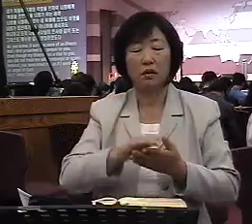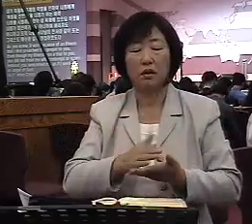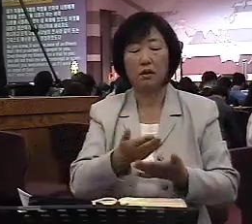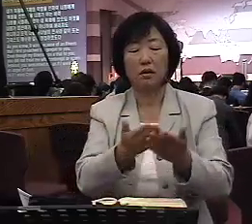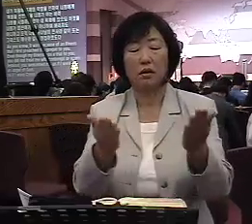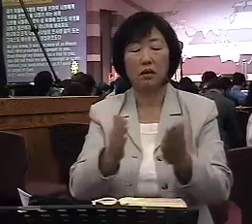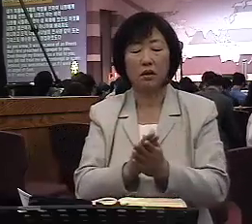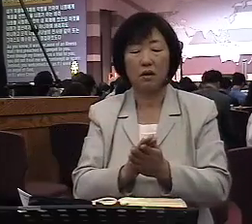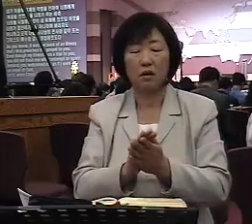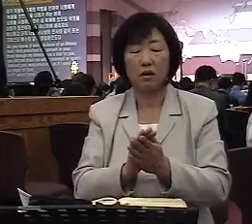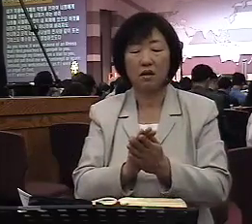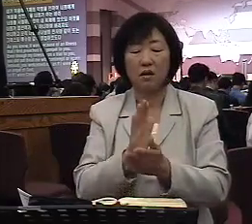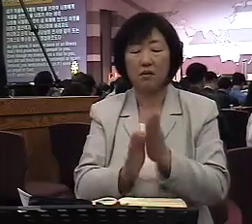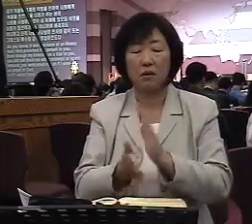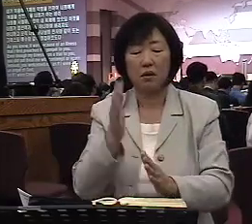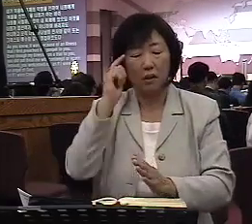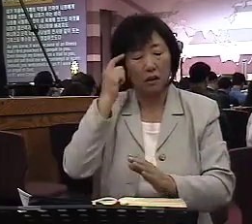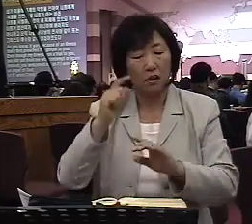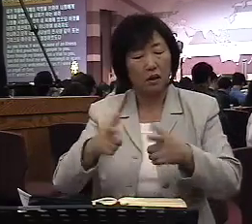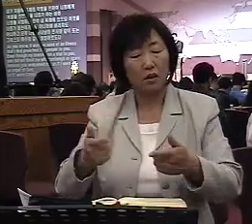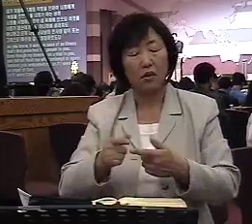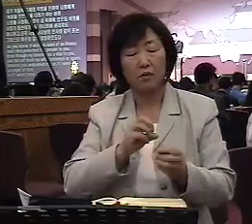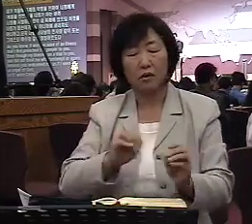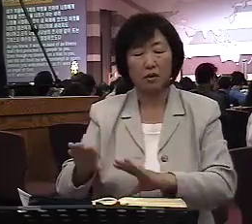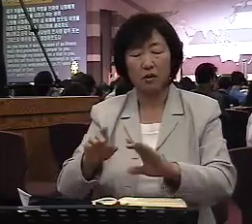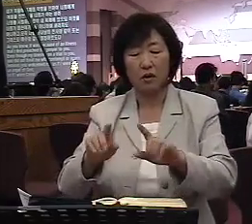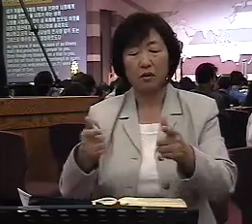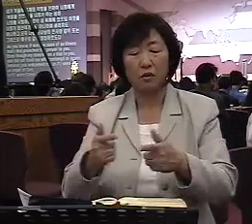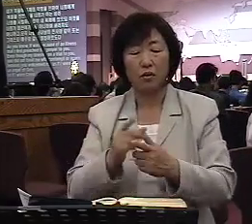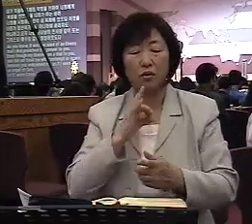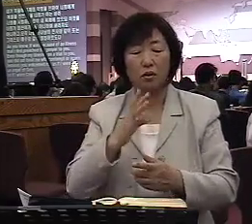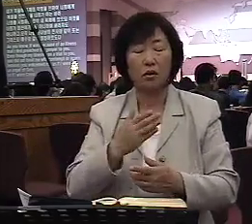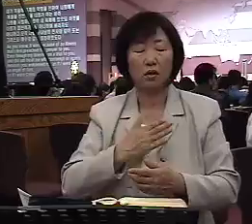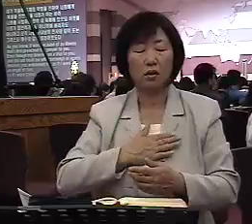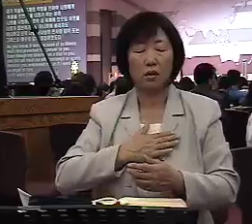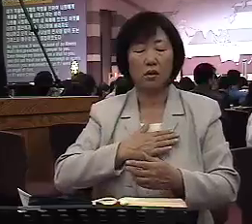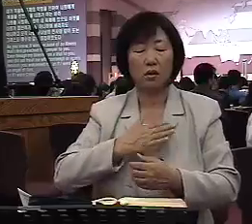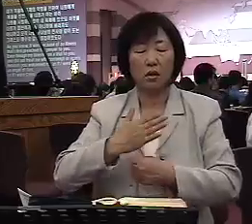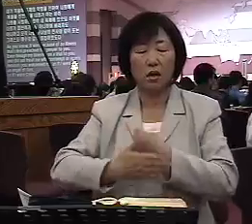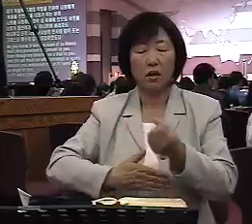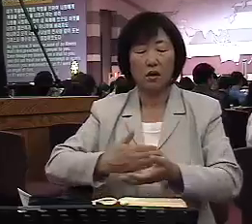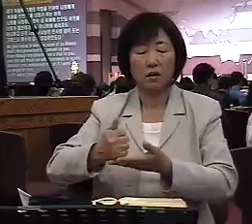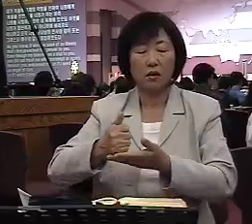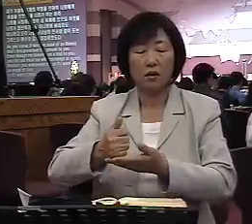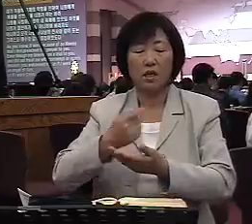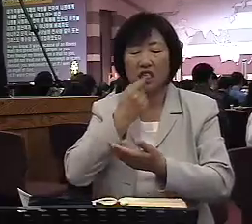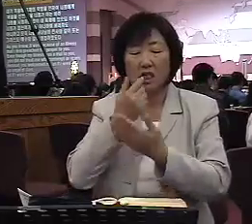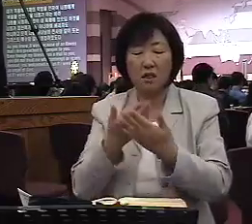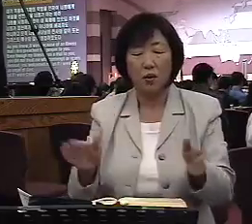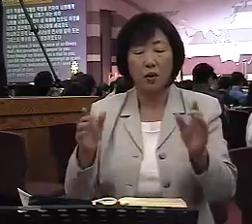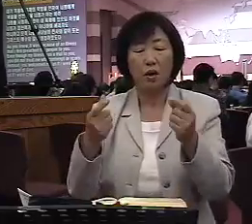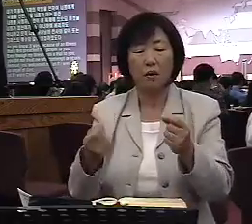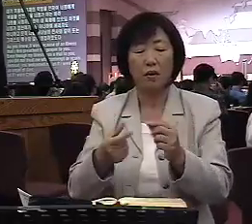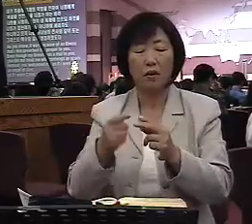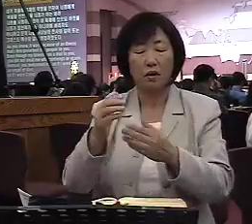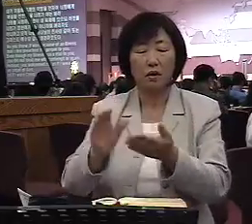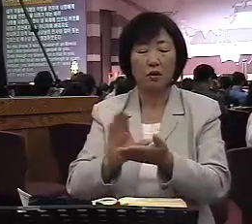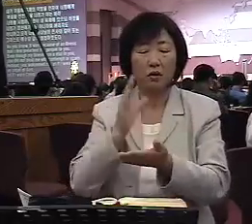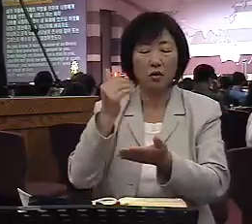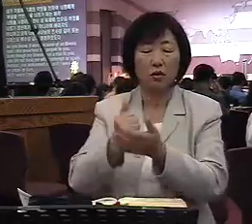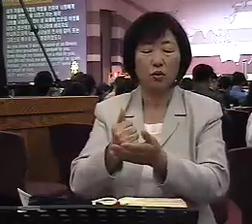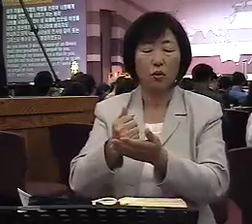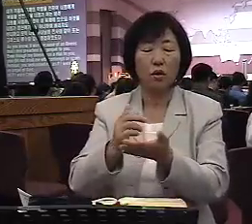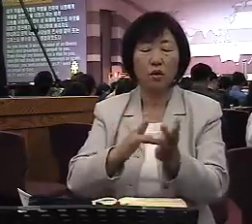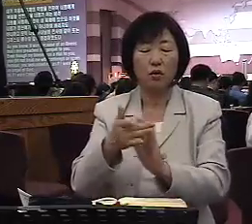이것을 너희가 업신여기지도 아니하며 버리지도 아니하고 오직 나를 하나님의 천사와 같이 또는